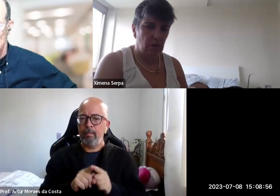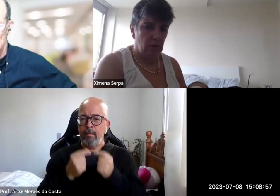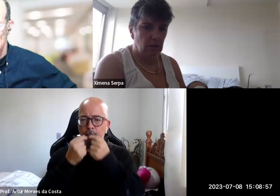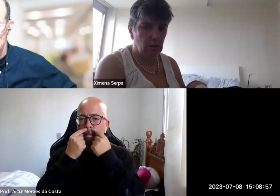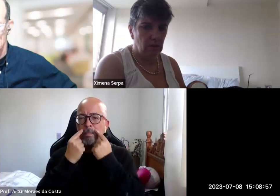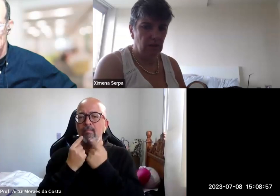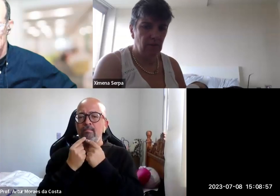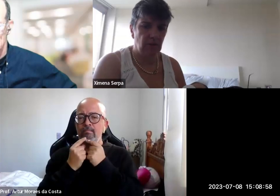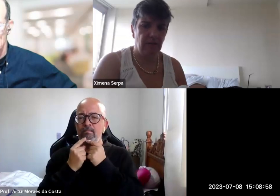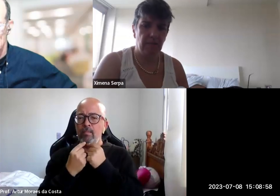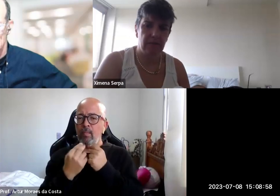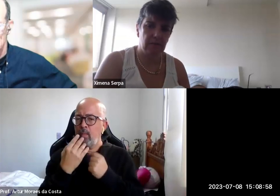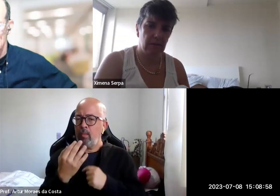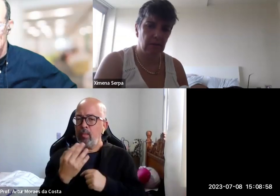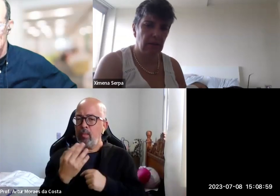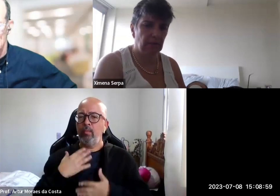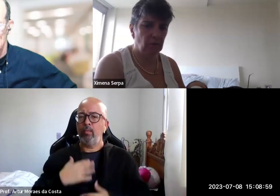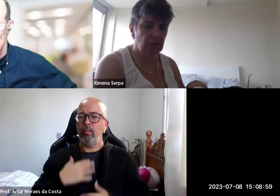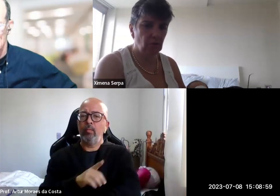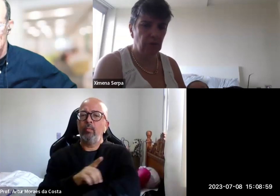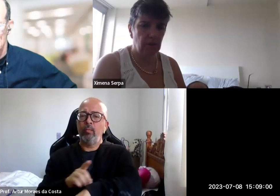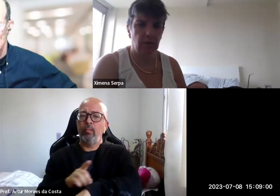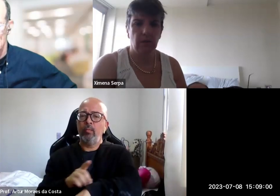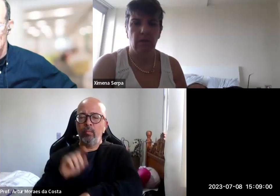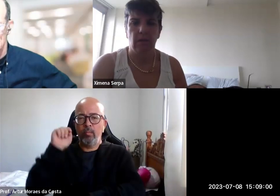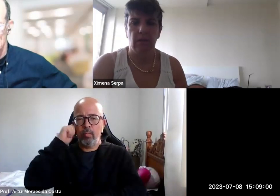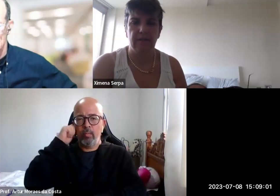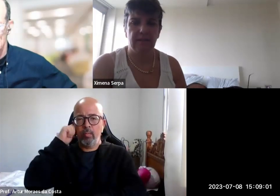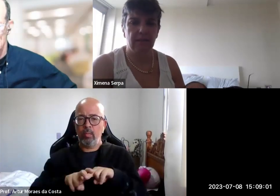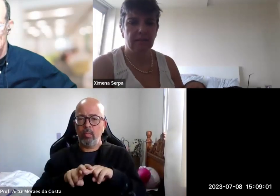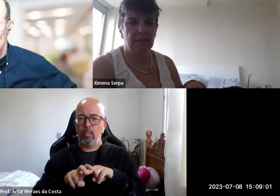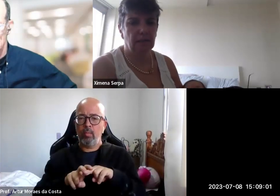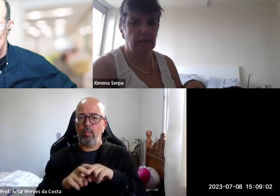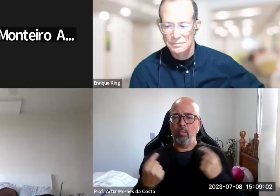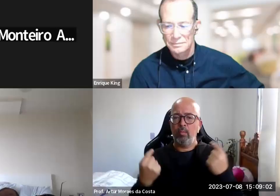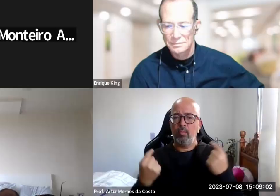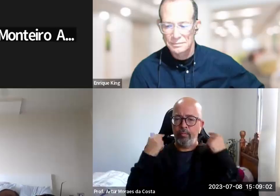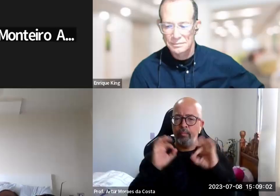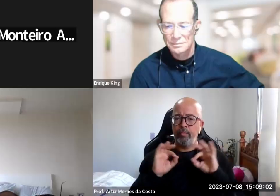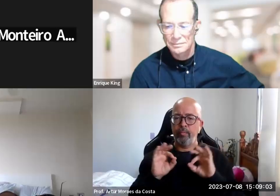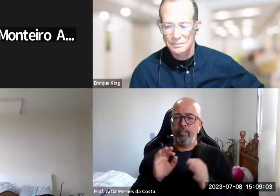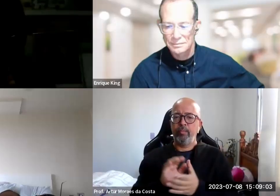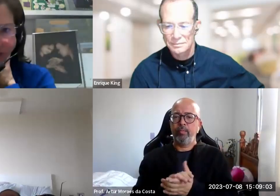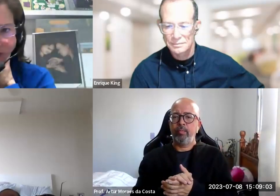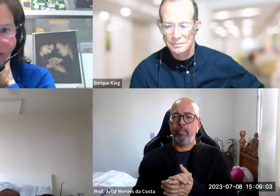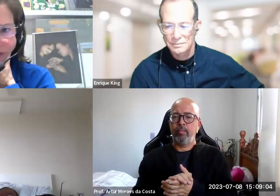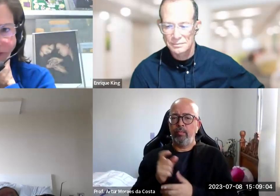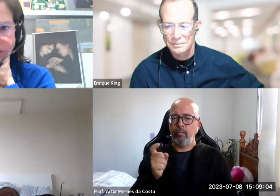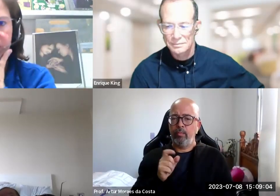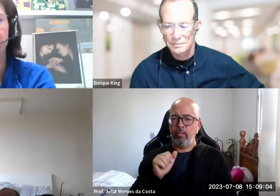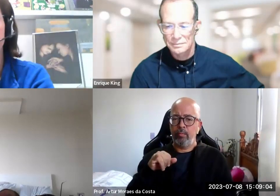anteojos tiene una barba y la blusa oscura está sentada en una silla